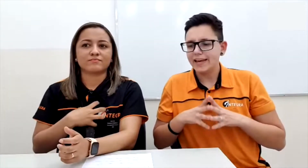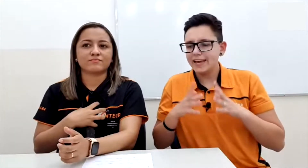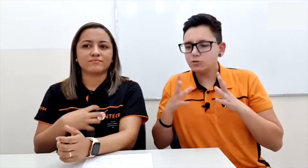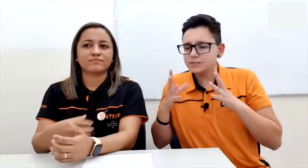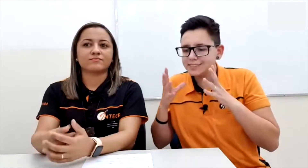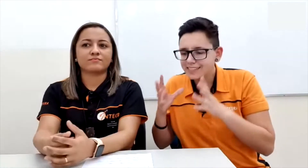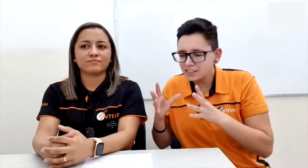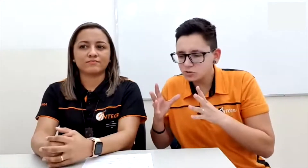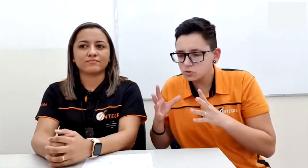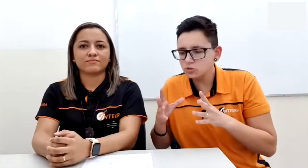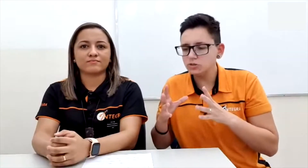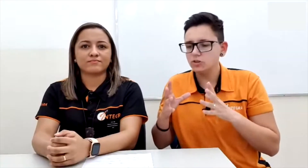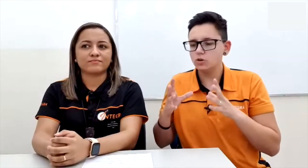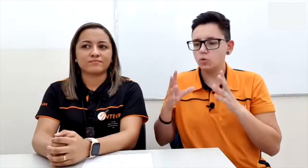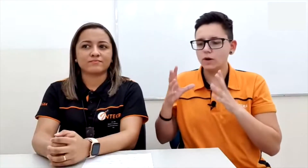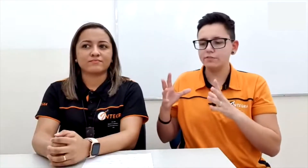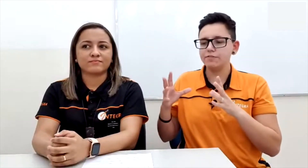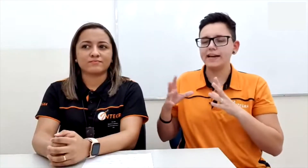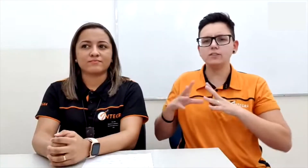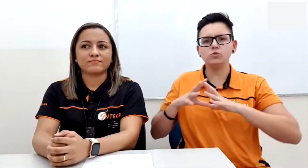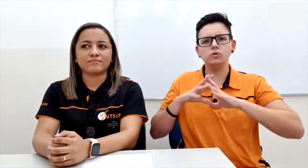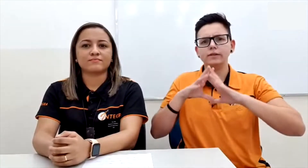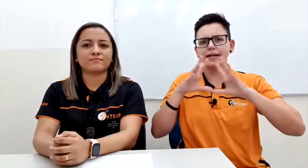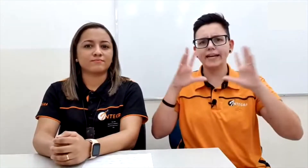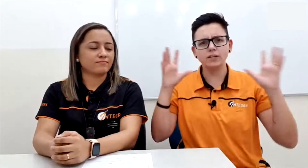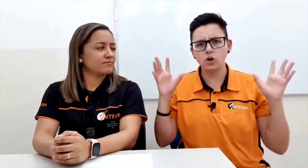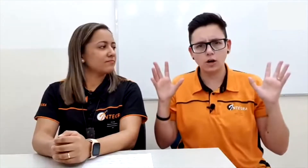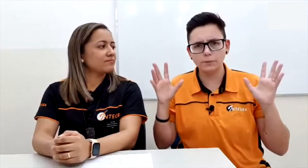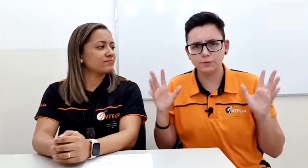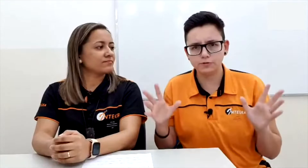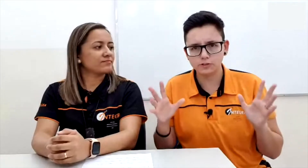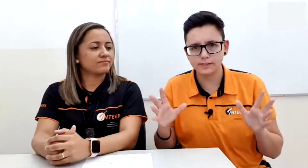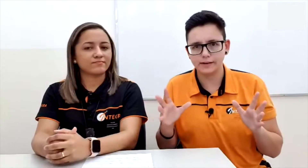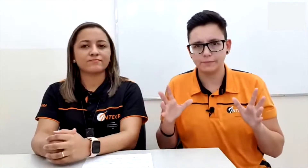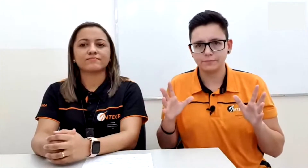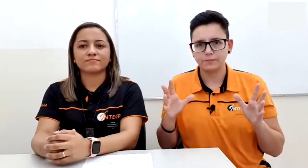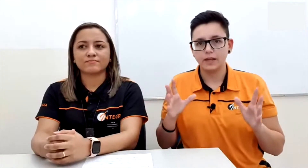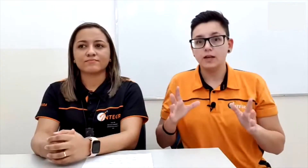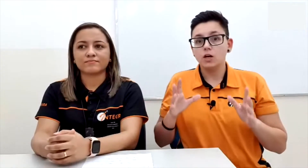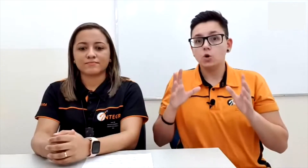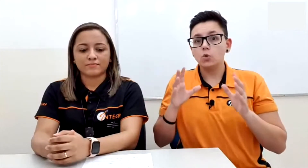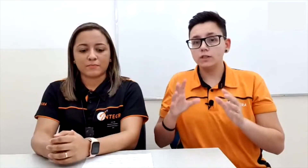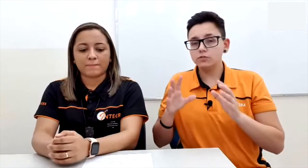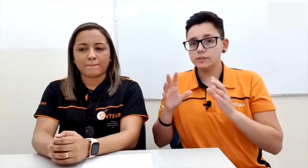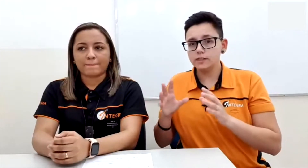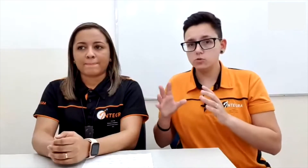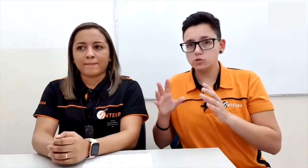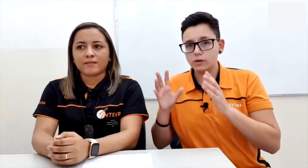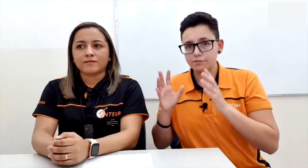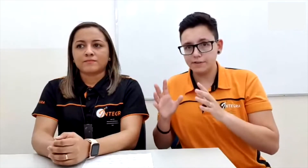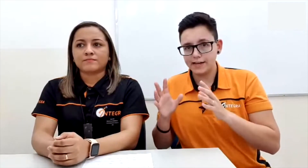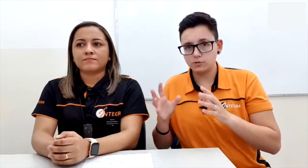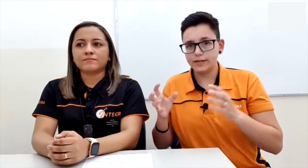eu sinto um afeto enorme por você. Quando você usa o afeto dentro